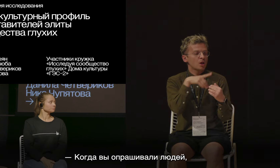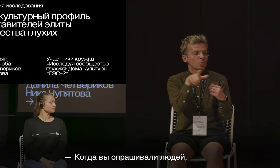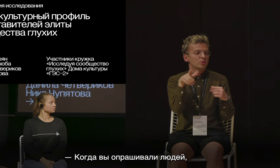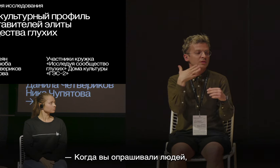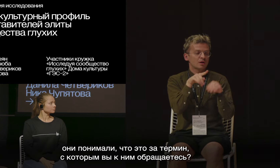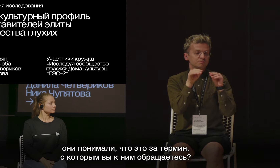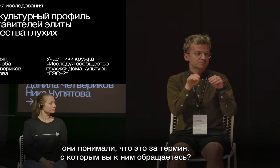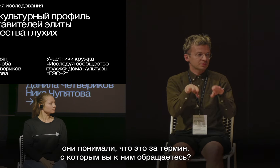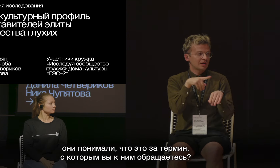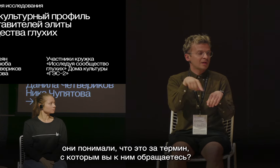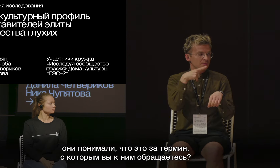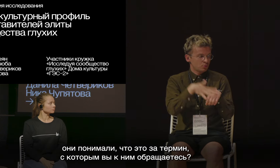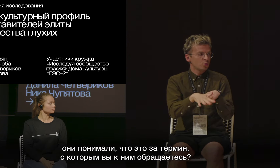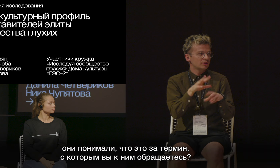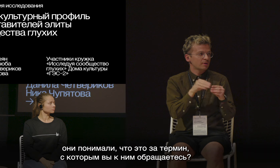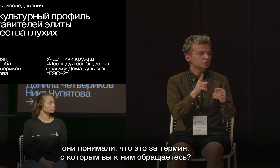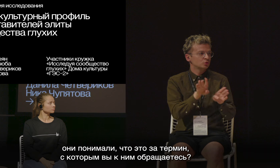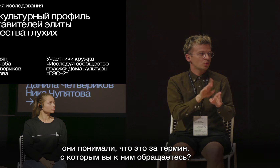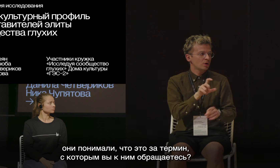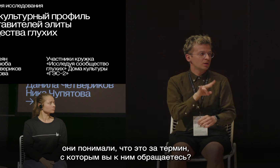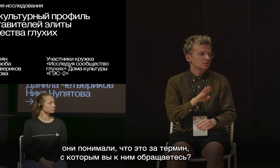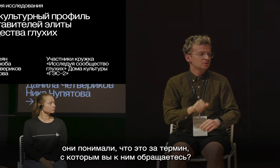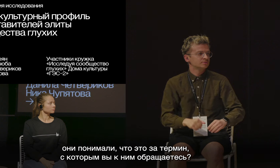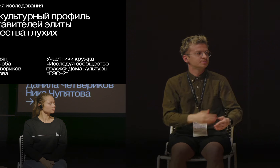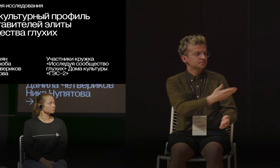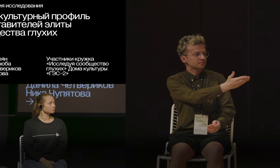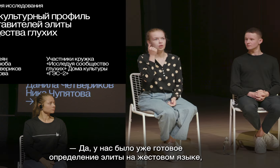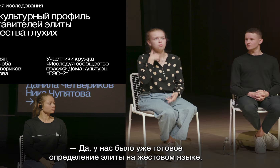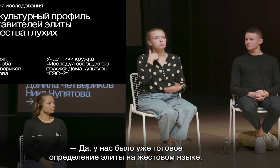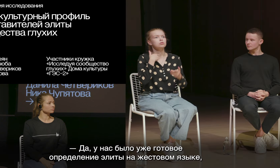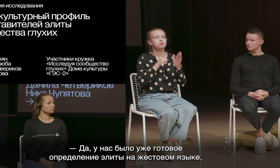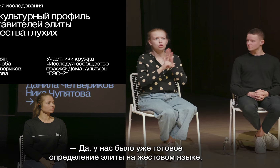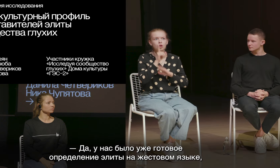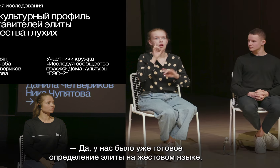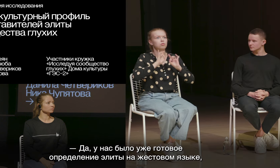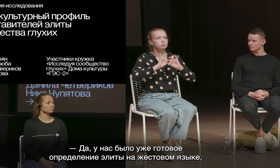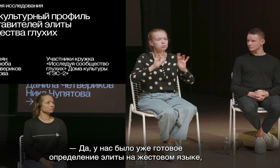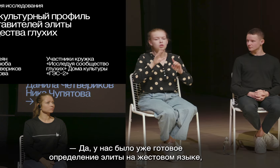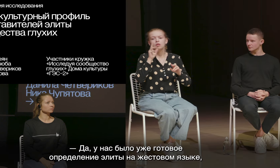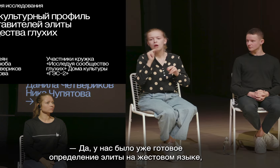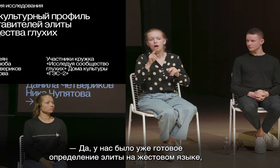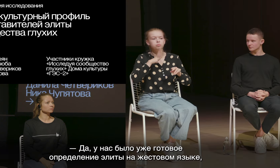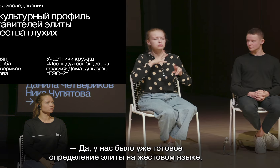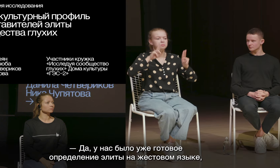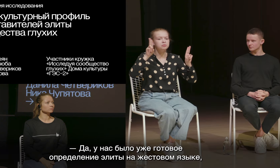Когда вы опрашивали людей, и они понимали, что это да, за термин, с которым да, к нему обращаетесь? Да, мы сначала объясняли